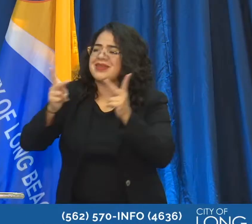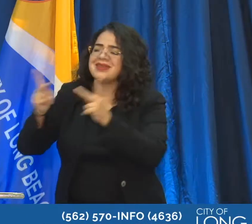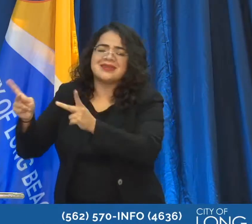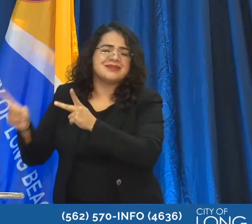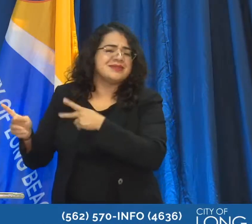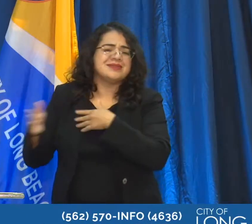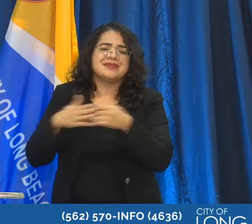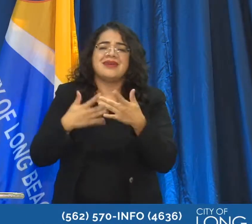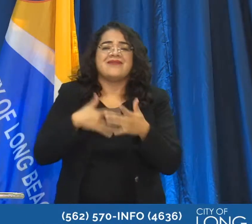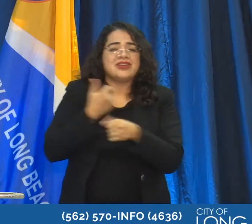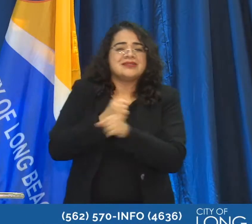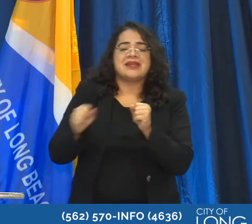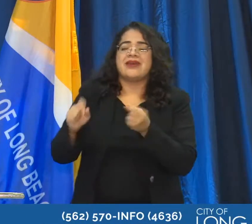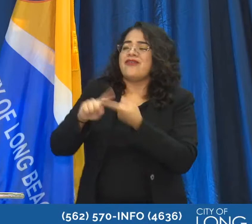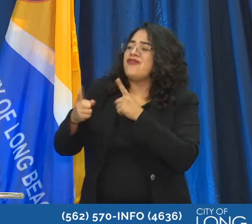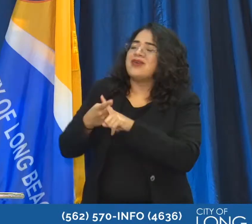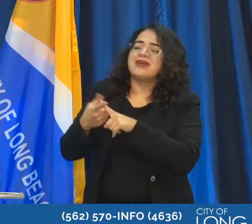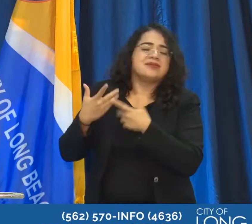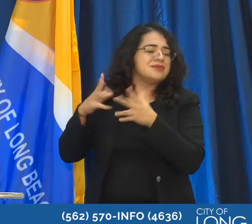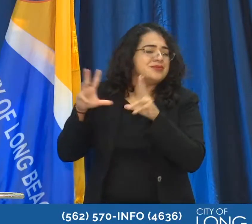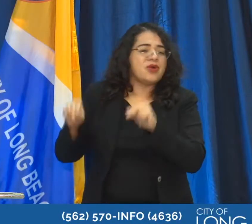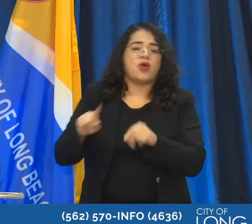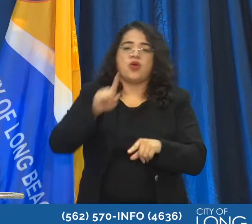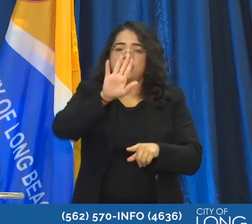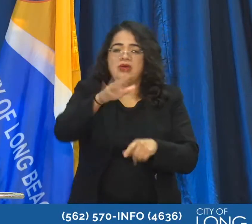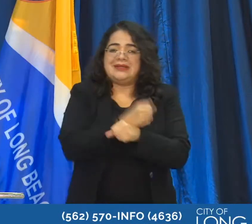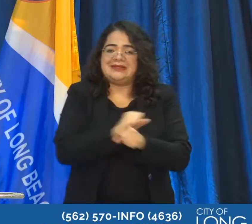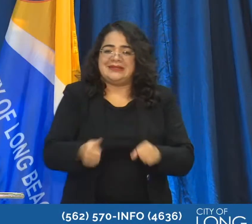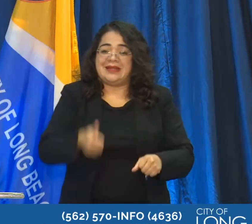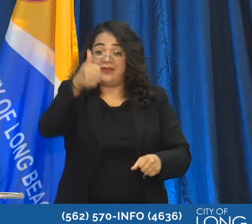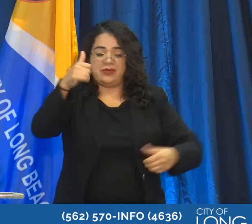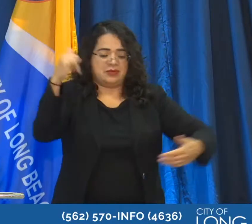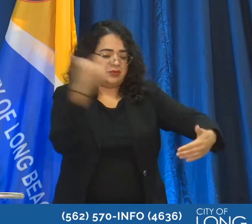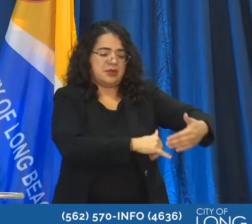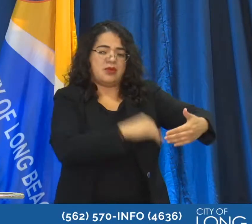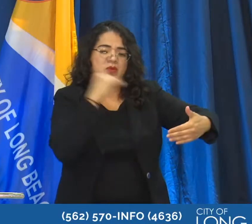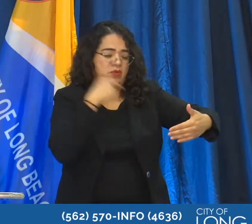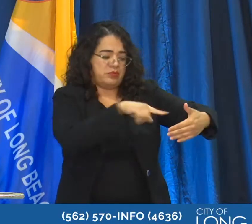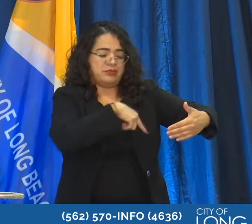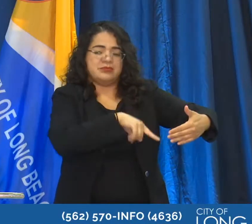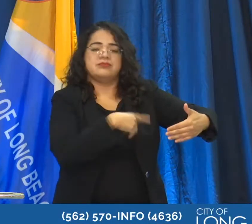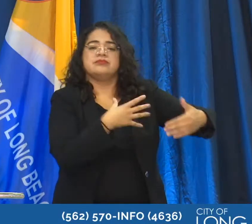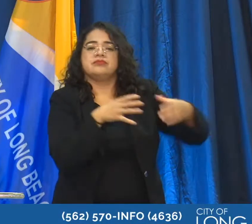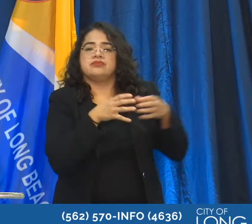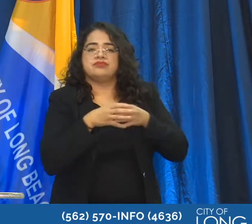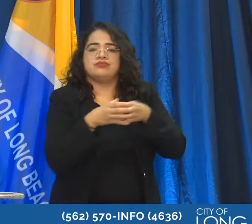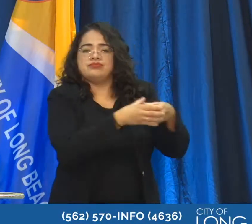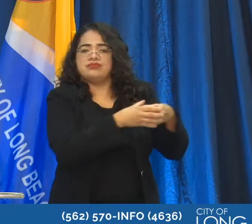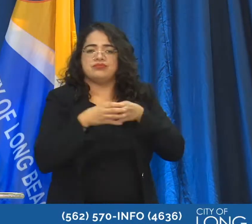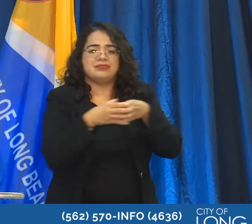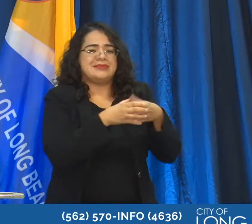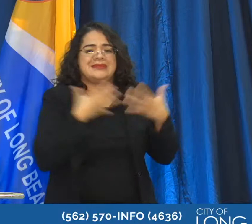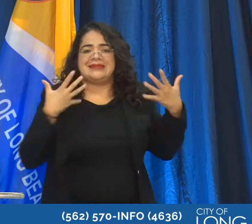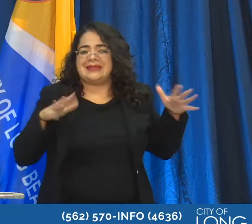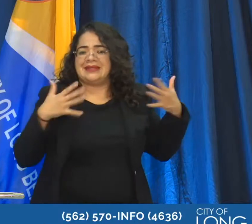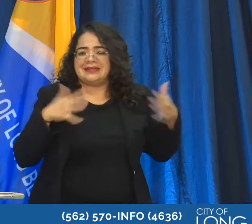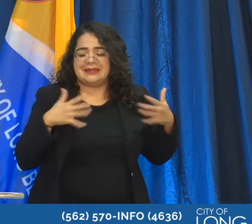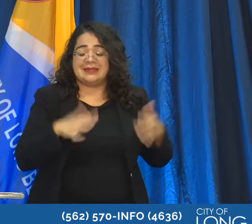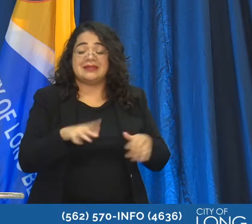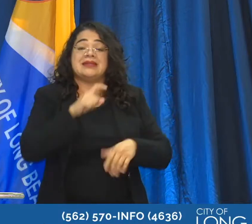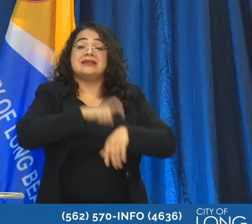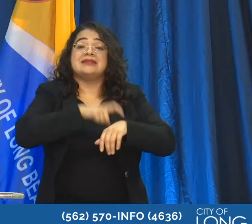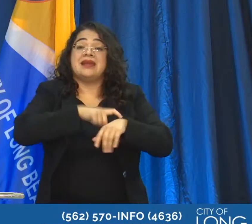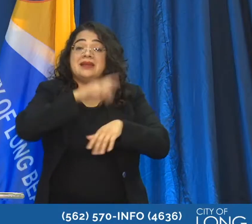Queremos brindarles la información más adecuada y los cambios que estamos viendo ahorita en nuestros sitios de prueba. La